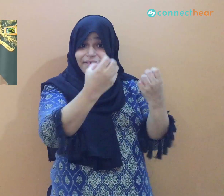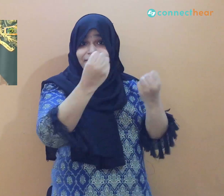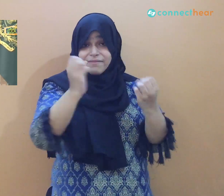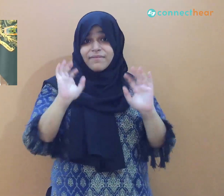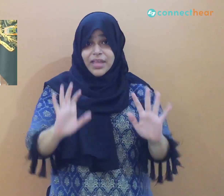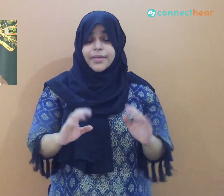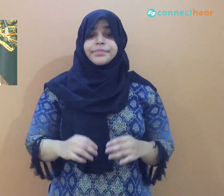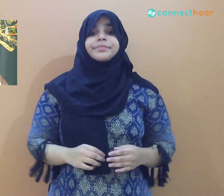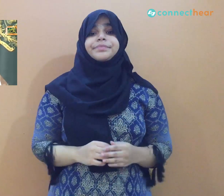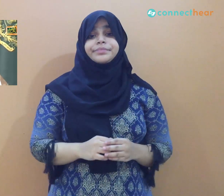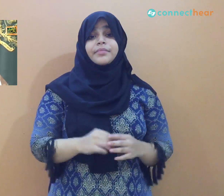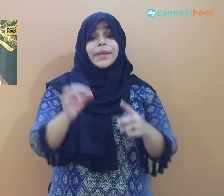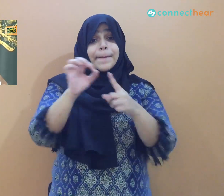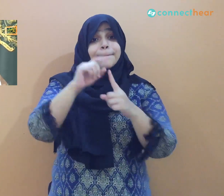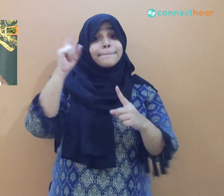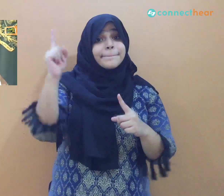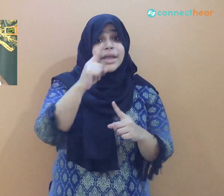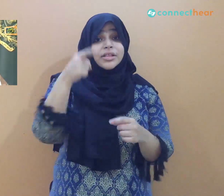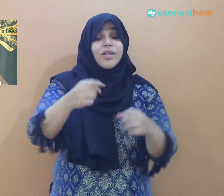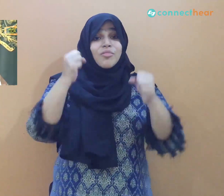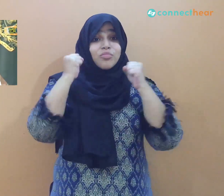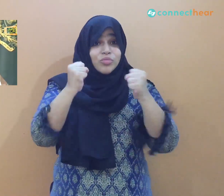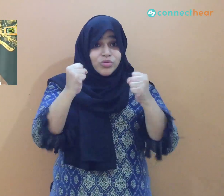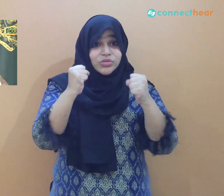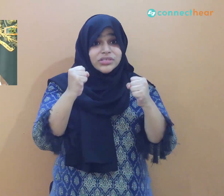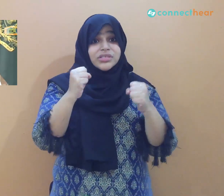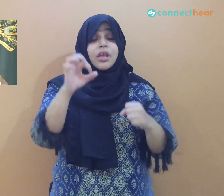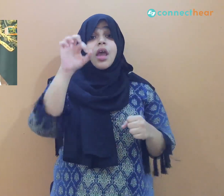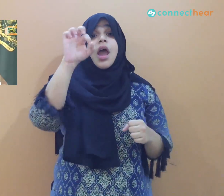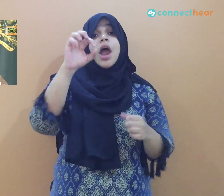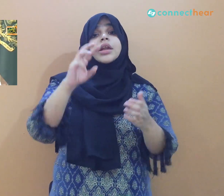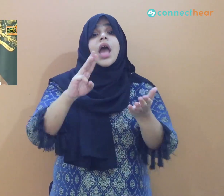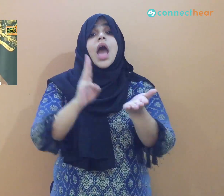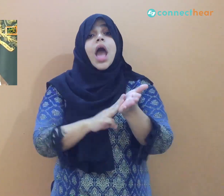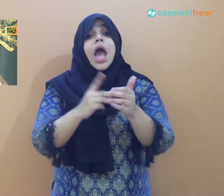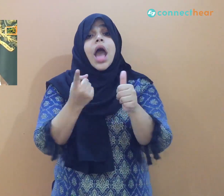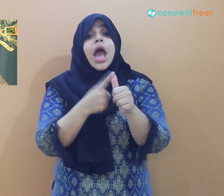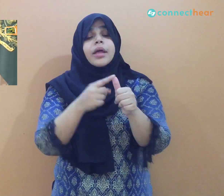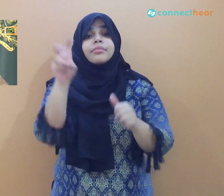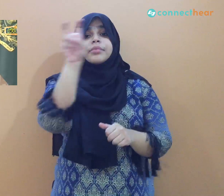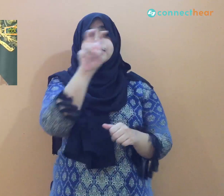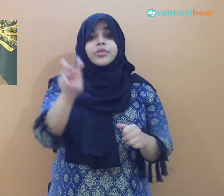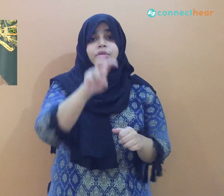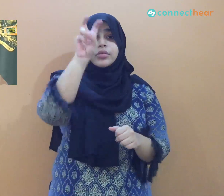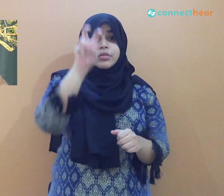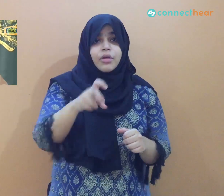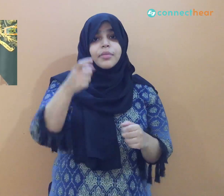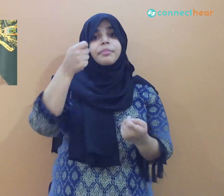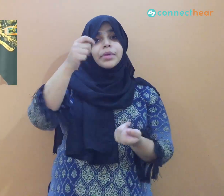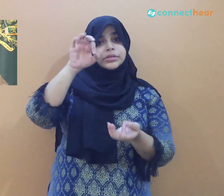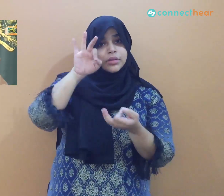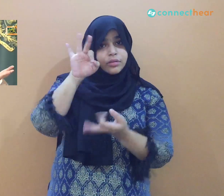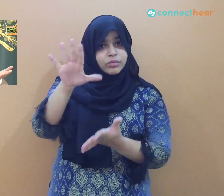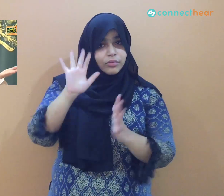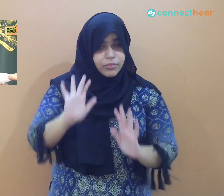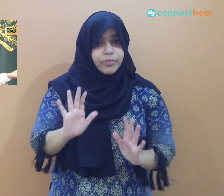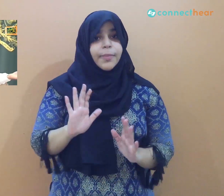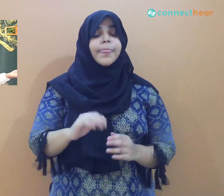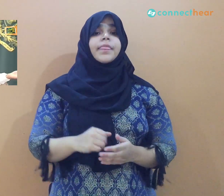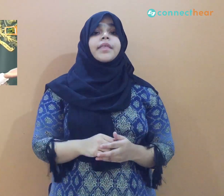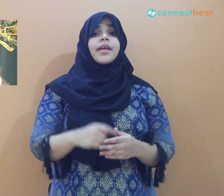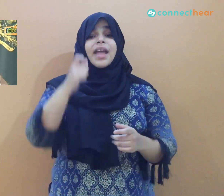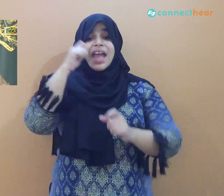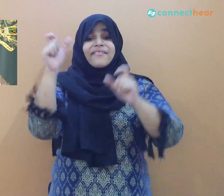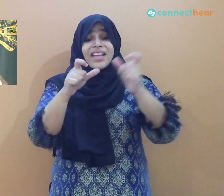دوں کہ پاکستان نے مشکل سے ہم نے $8 ارب کا اسٹیمولس پیکج دیا اپنے لوگوں کو جو